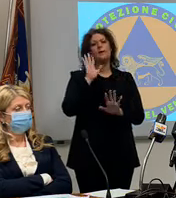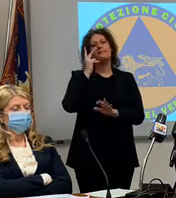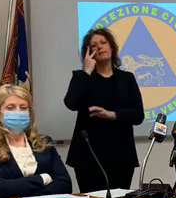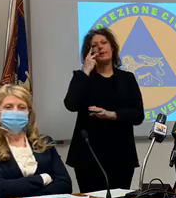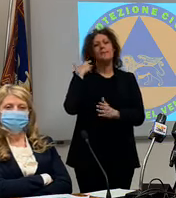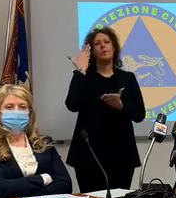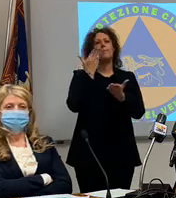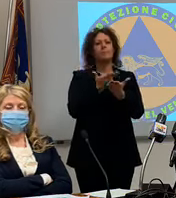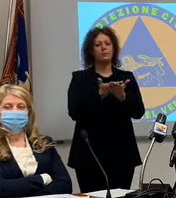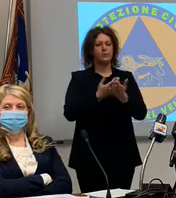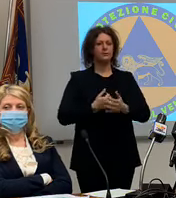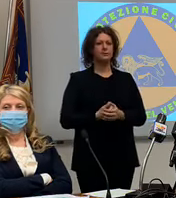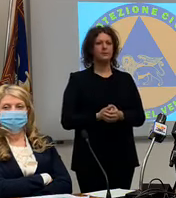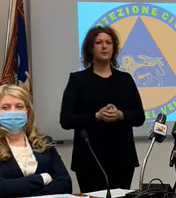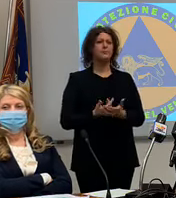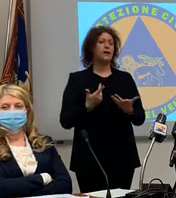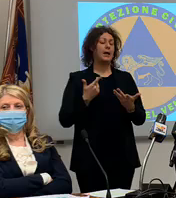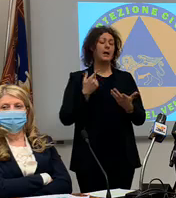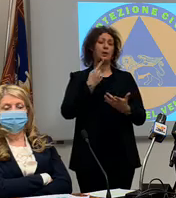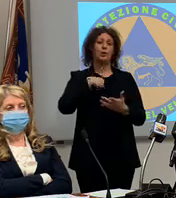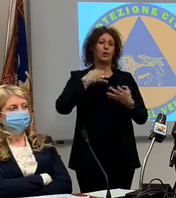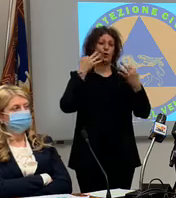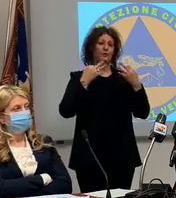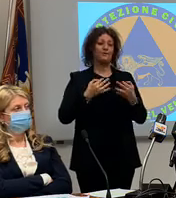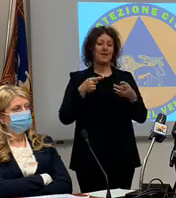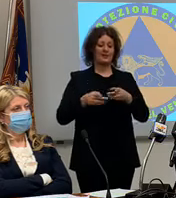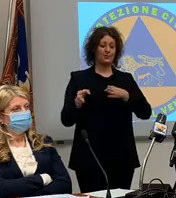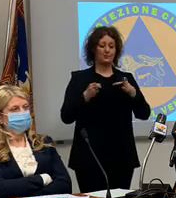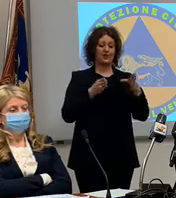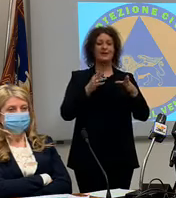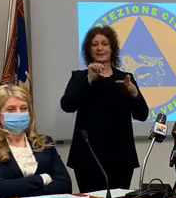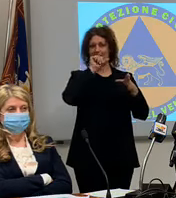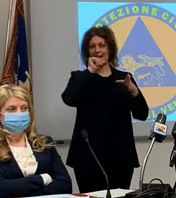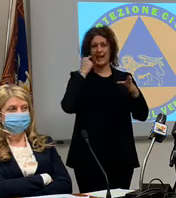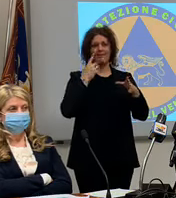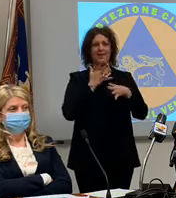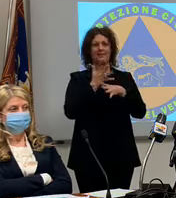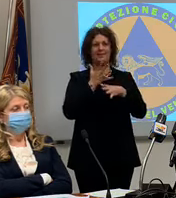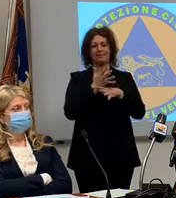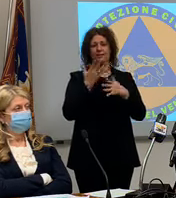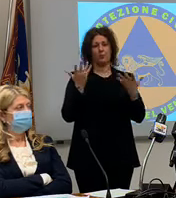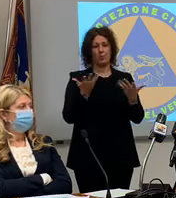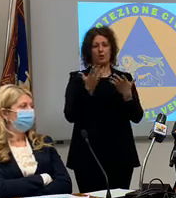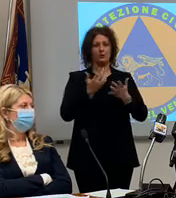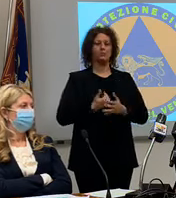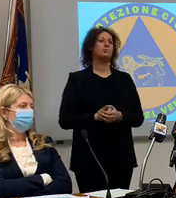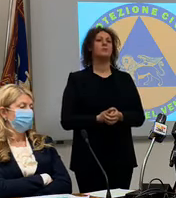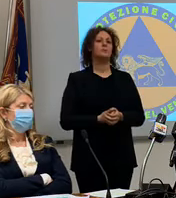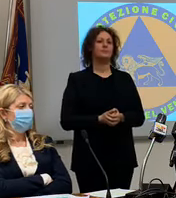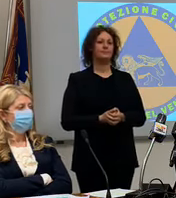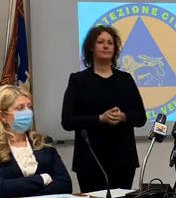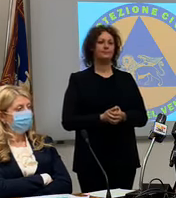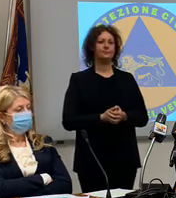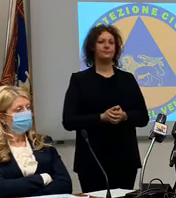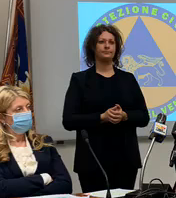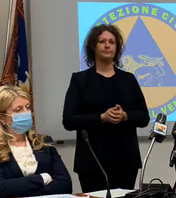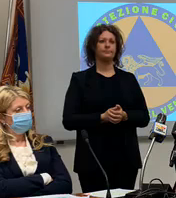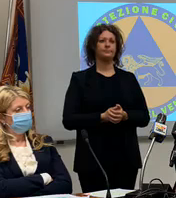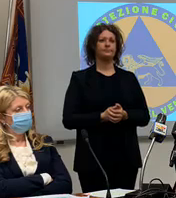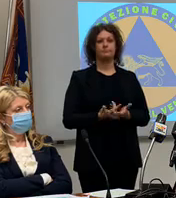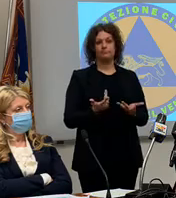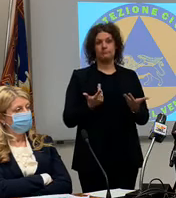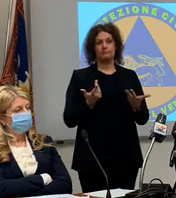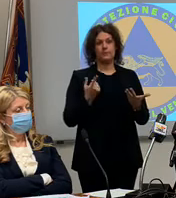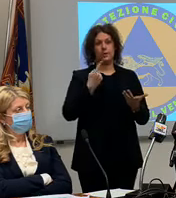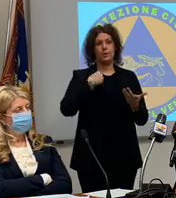però noi siamo convinti che delle misure ci vogliano in questa fase Guardate il nostro pensiero va agli operatori